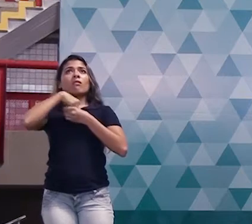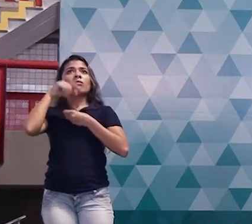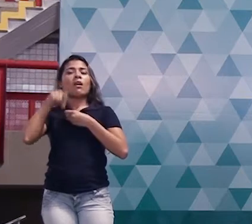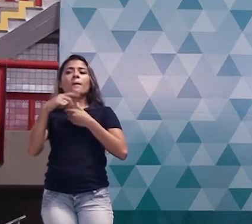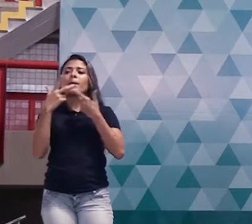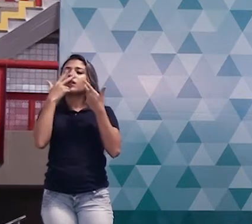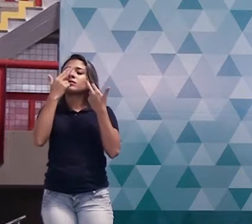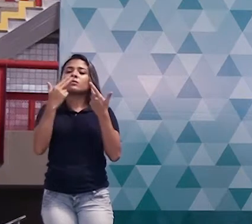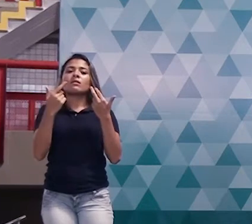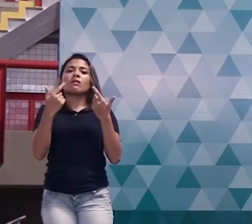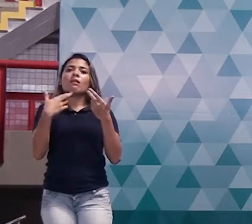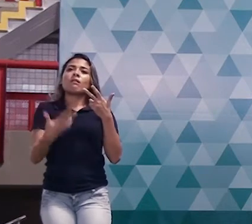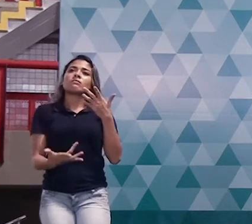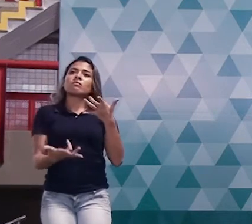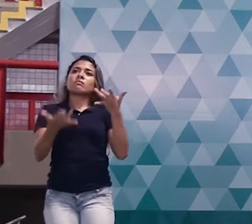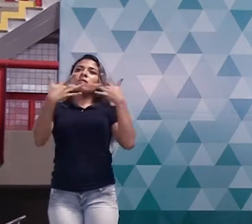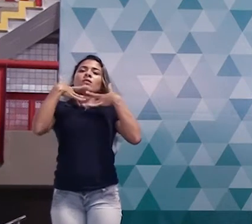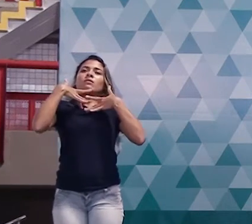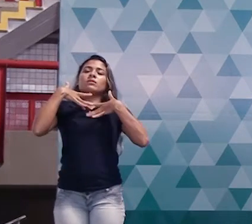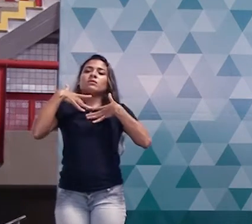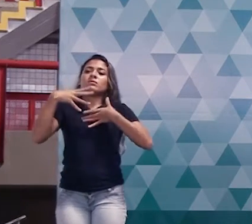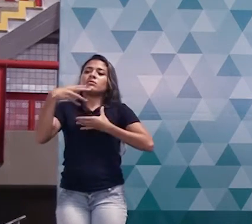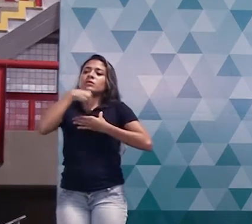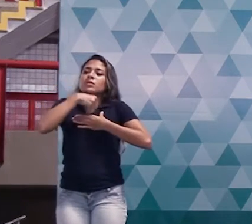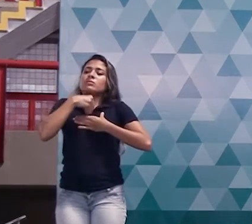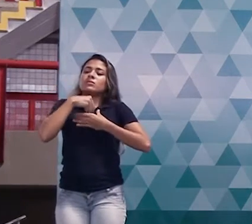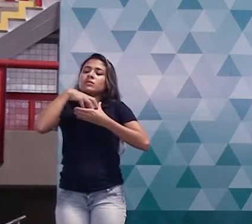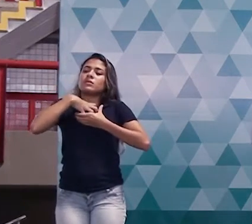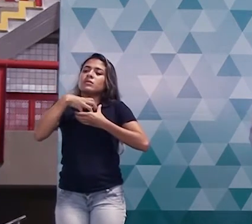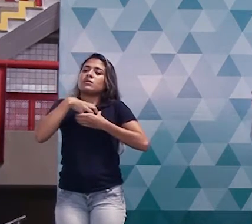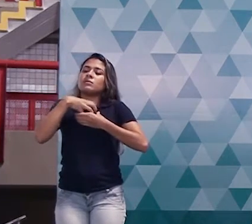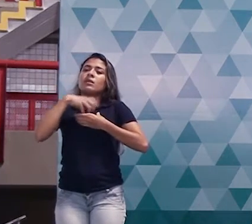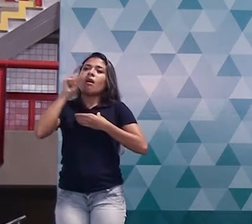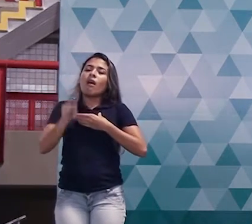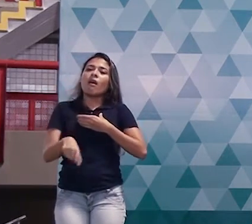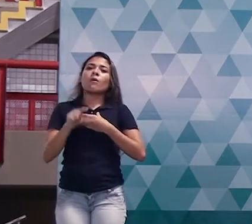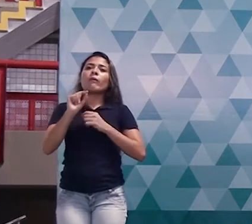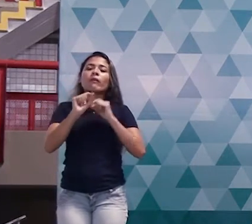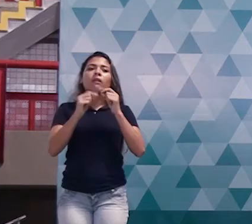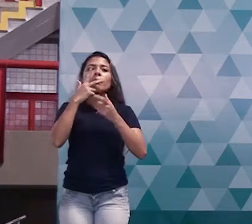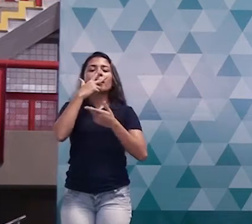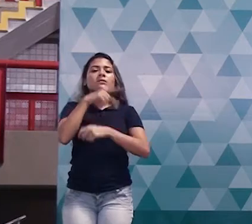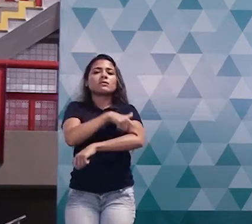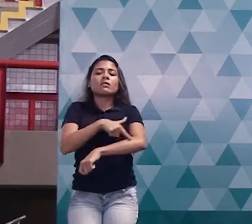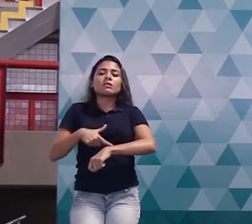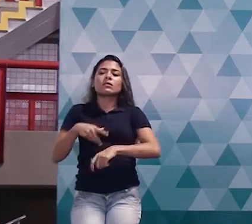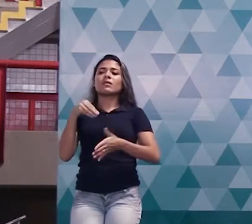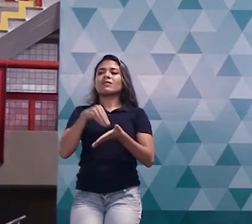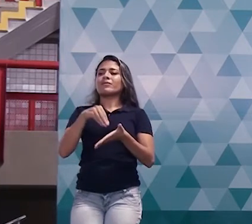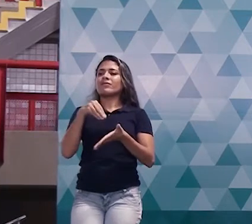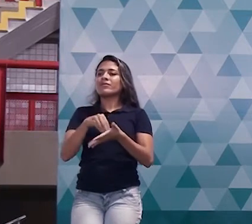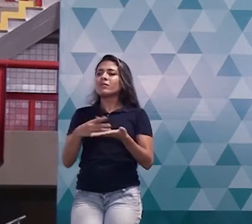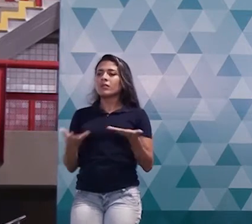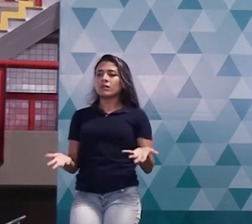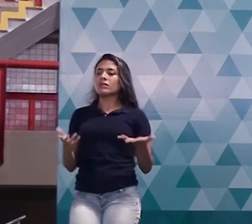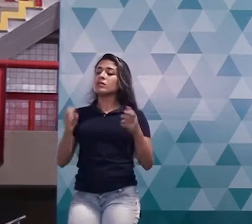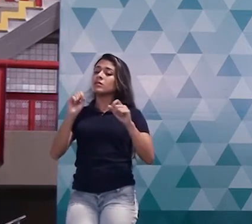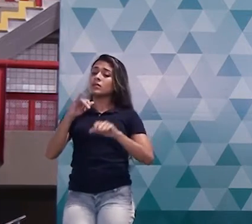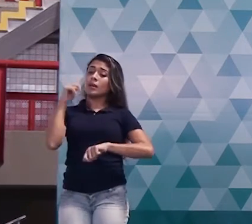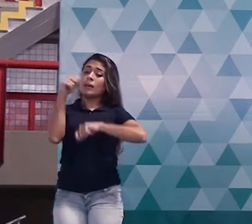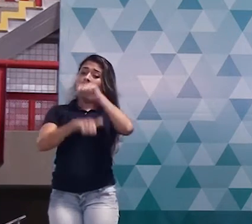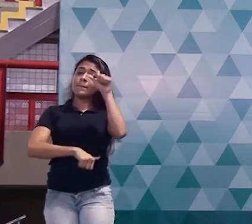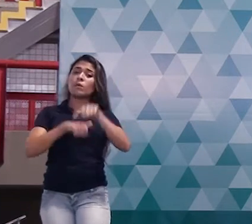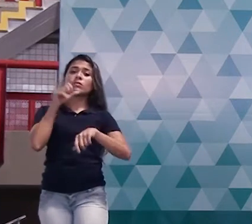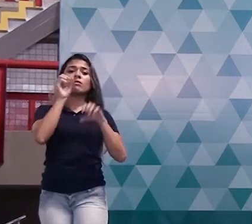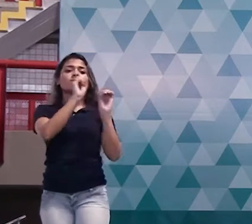nesse país a gente tem jeito. Porque o único problema do nosso país é educacional. Se a gente muda a educação de um povo, a